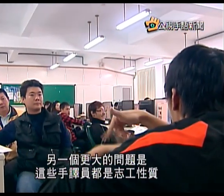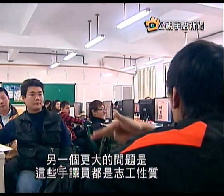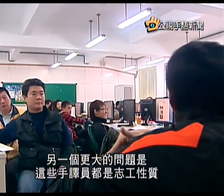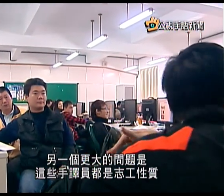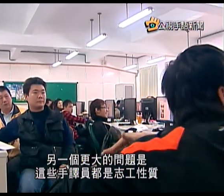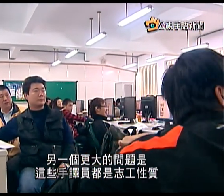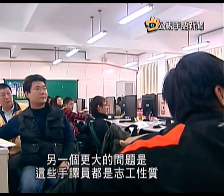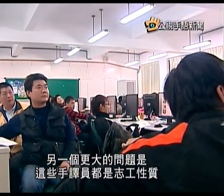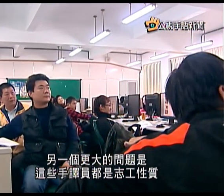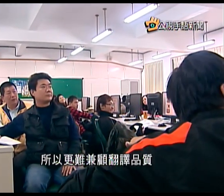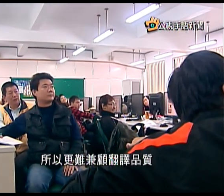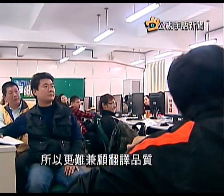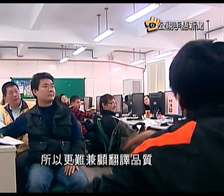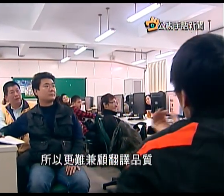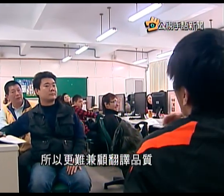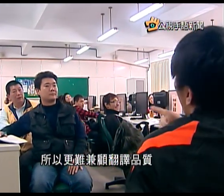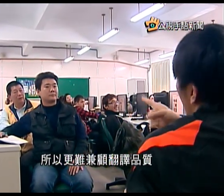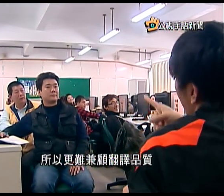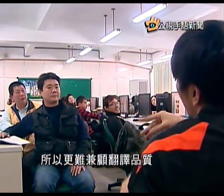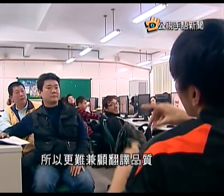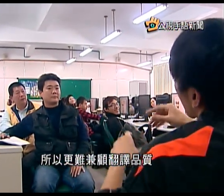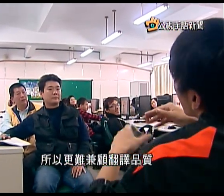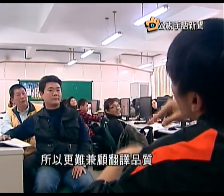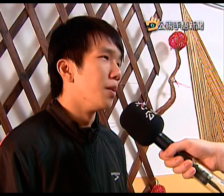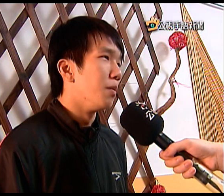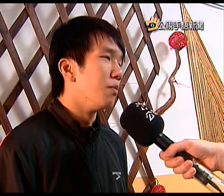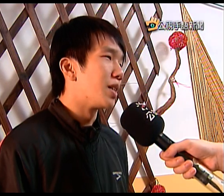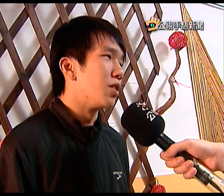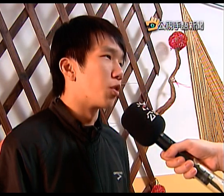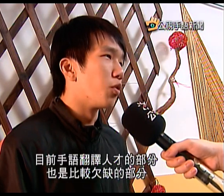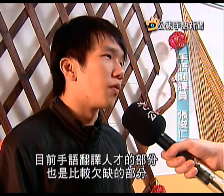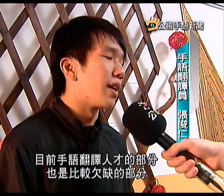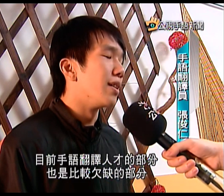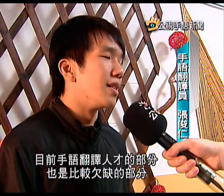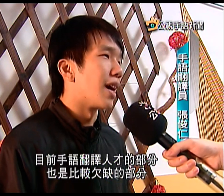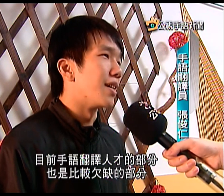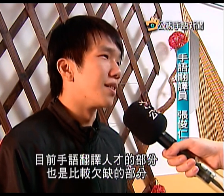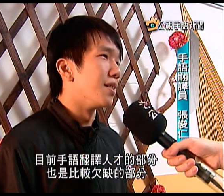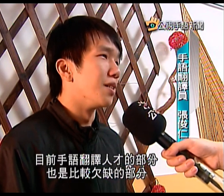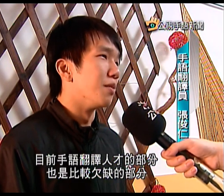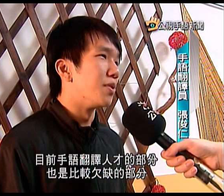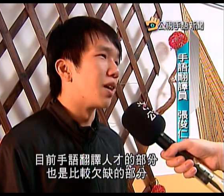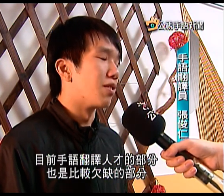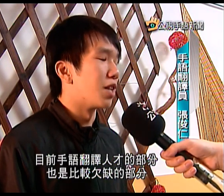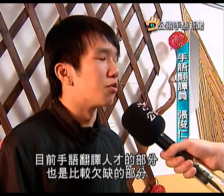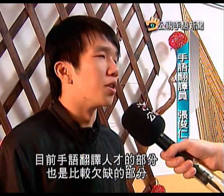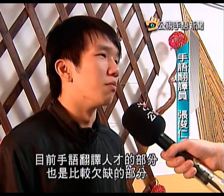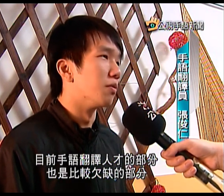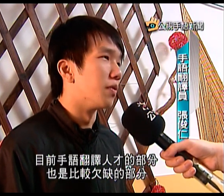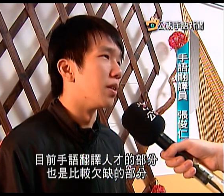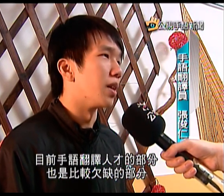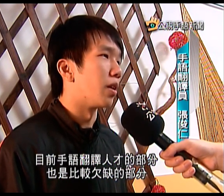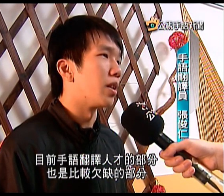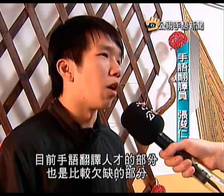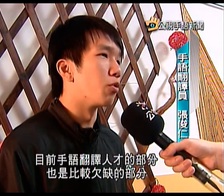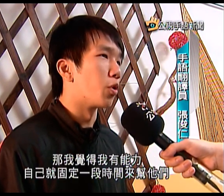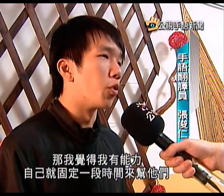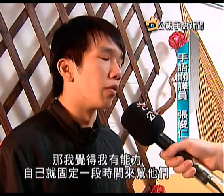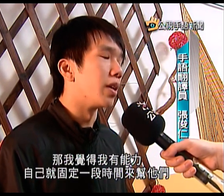工性质，所以更难兼顾翻译品质。 目前手语翻译人才也是真的比较欠缺的部分啊，对，那我觉得我有能力